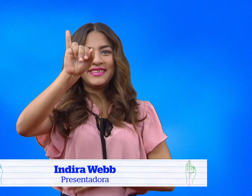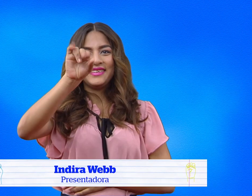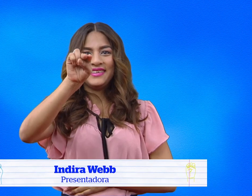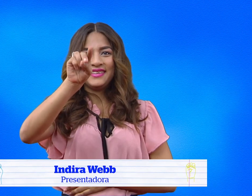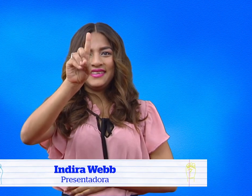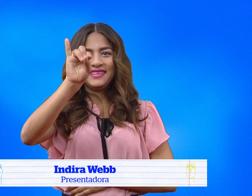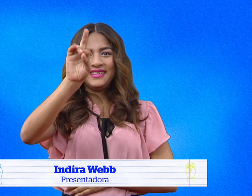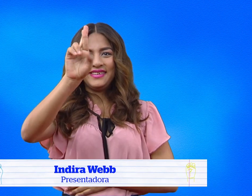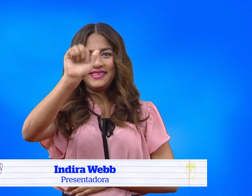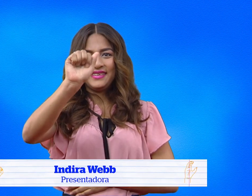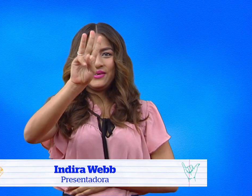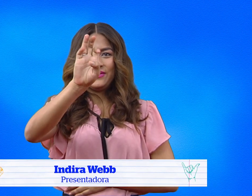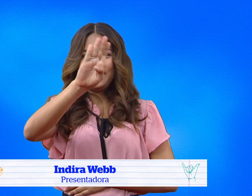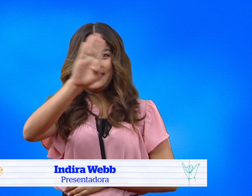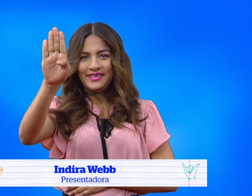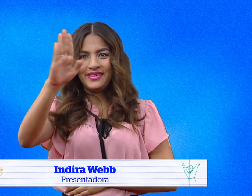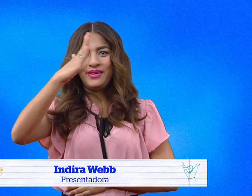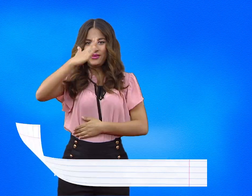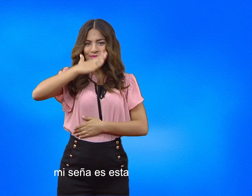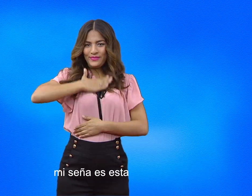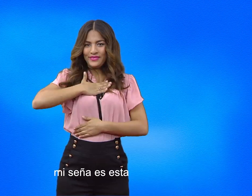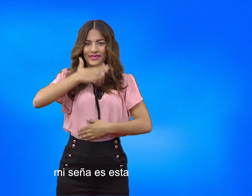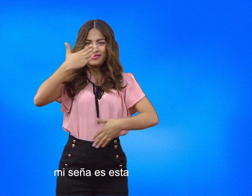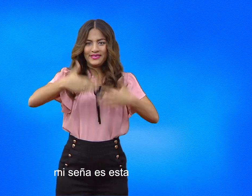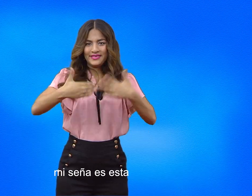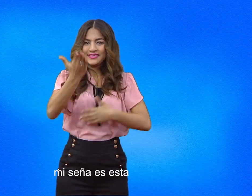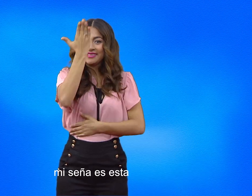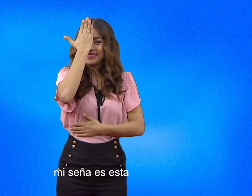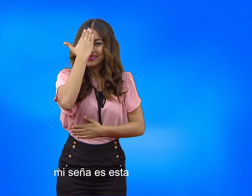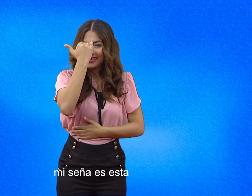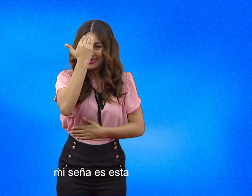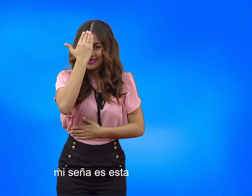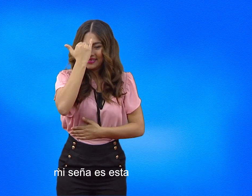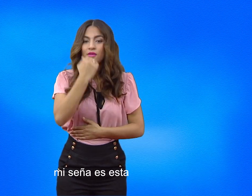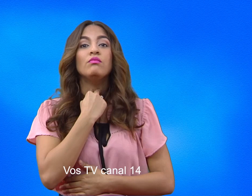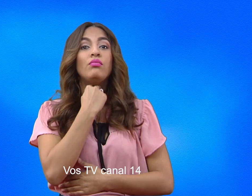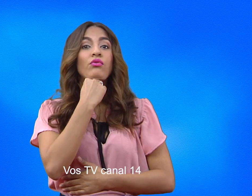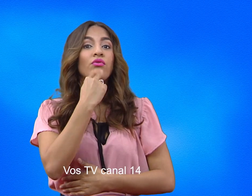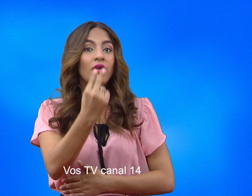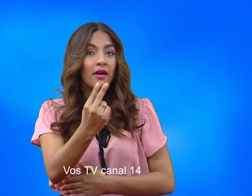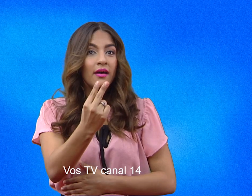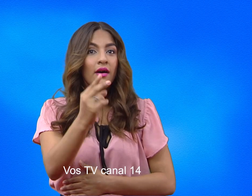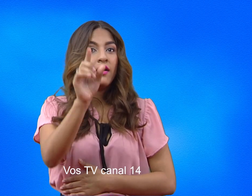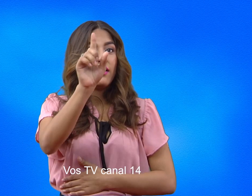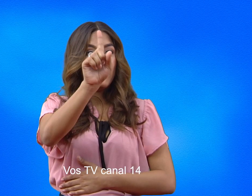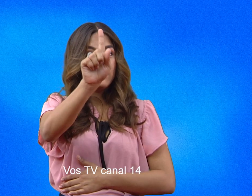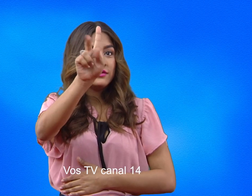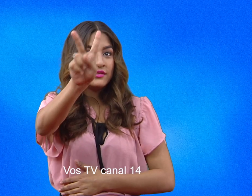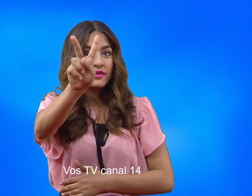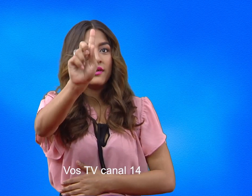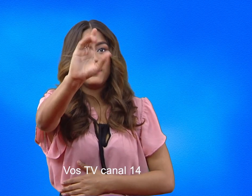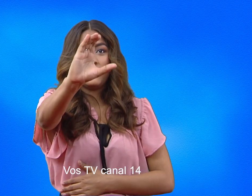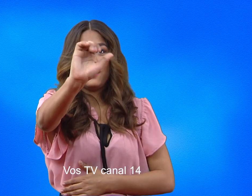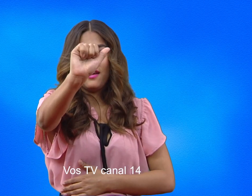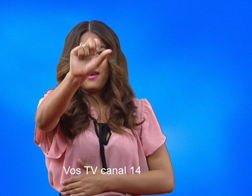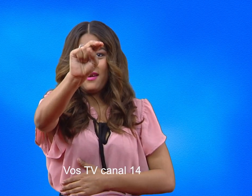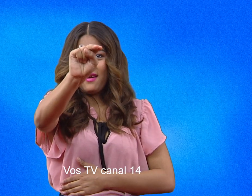es Indira Webb. Mi seña es esta, con Voz TV, Canal